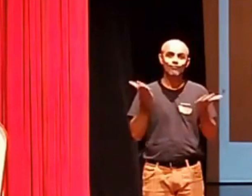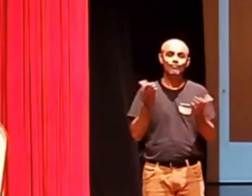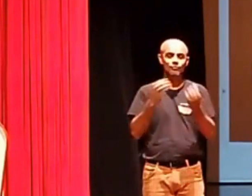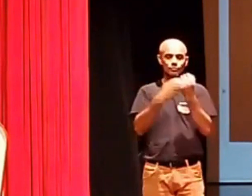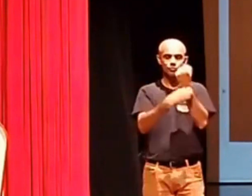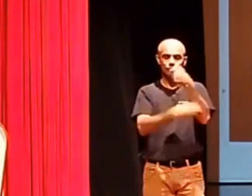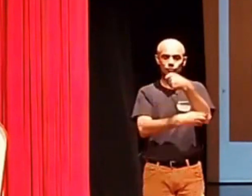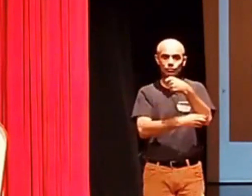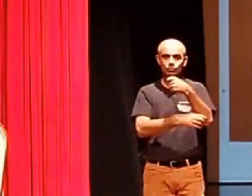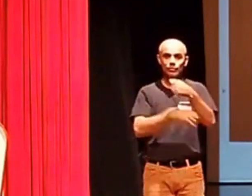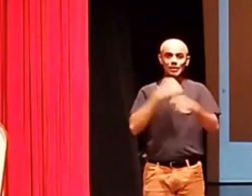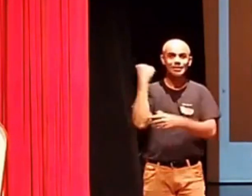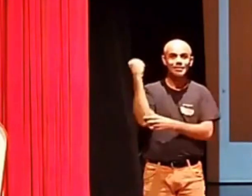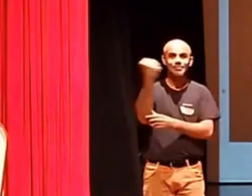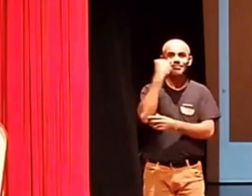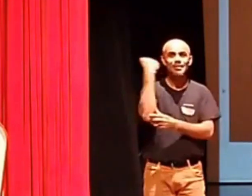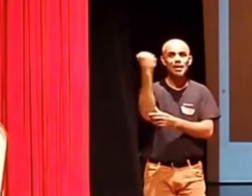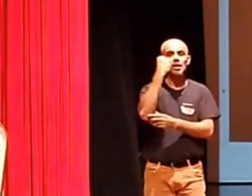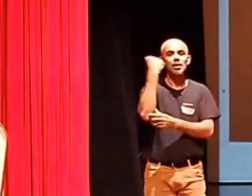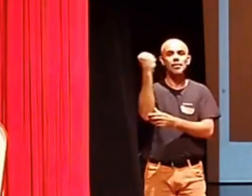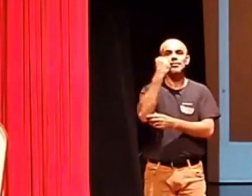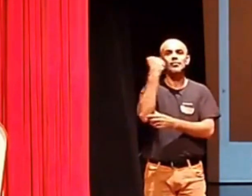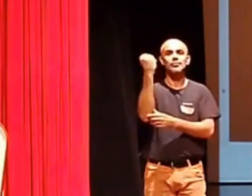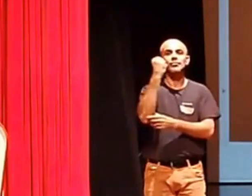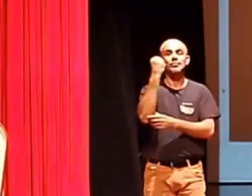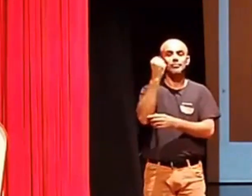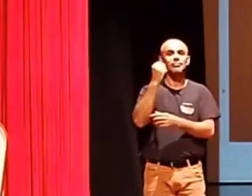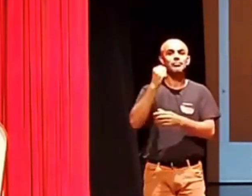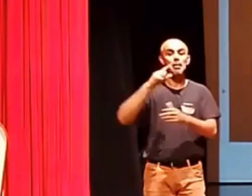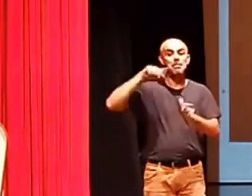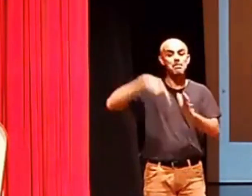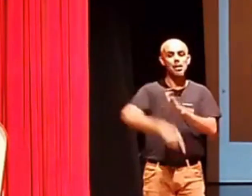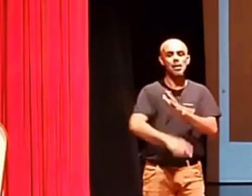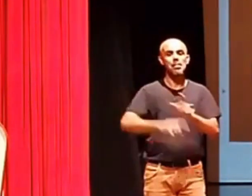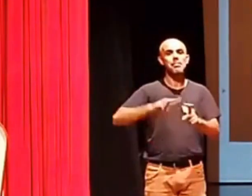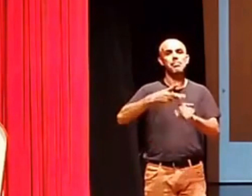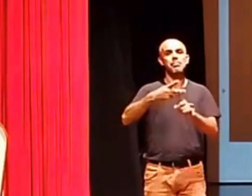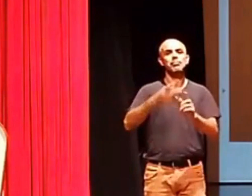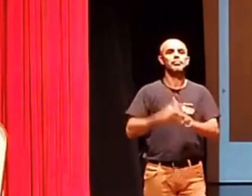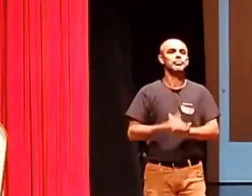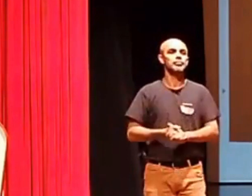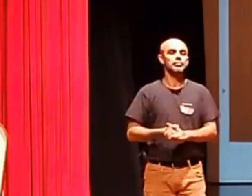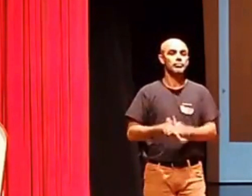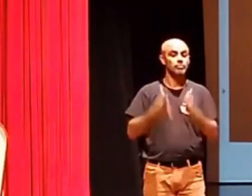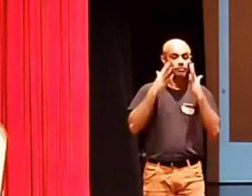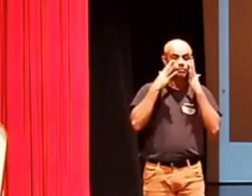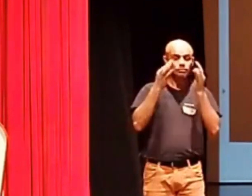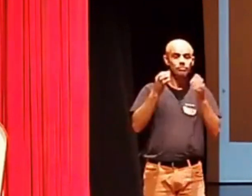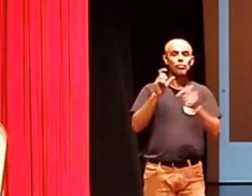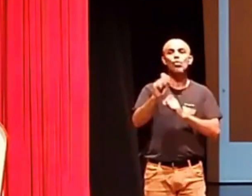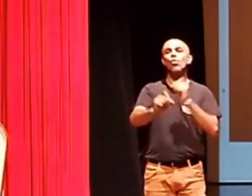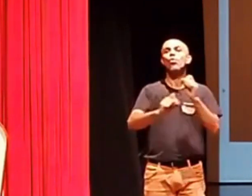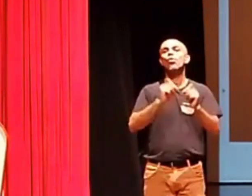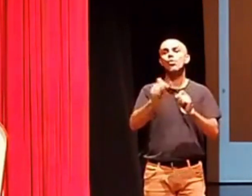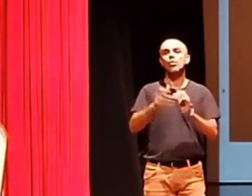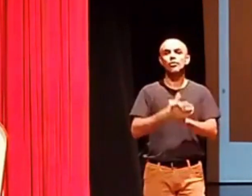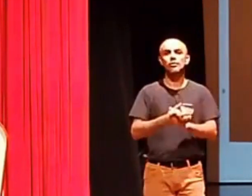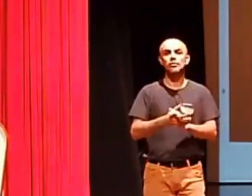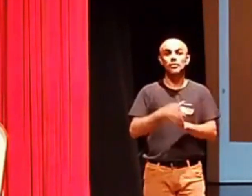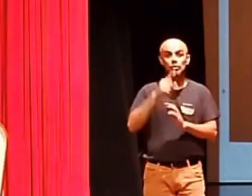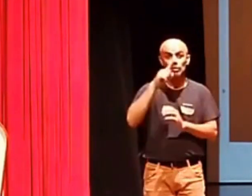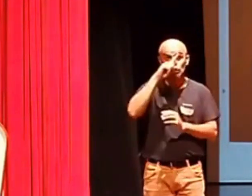considera uma escoliose grave, é muito grave, é muito severa. E o que a gente tem que se atentar é que o risco